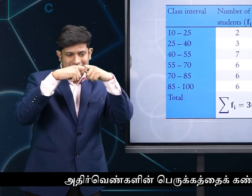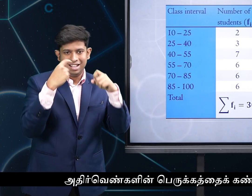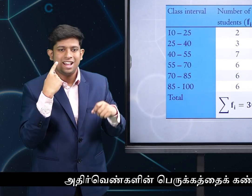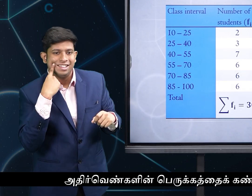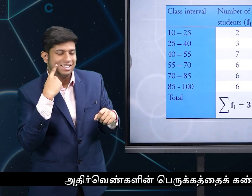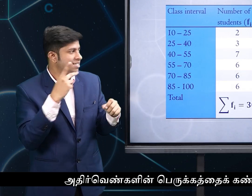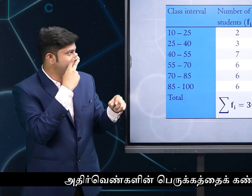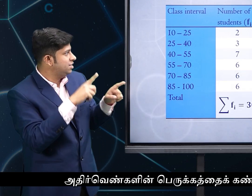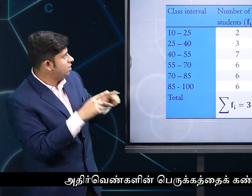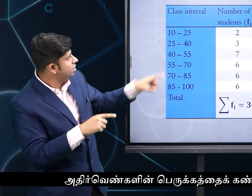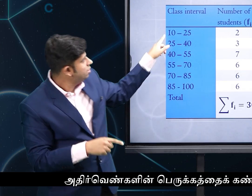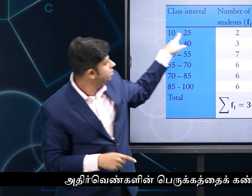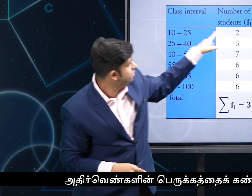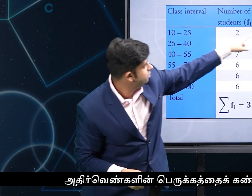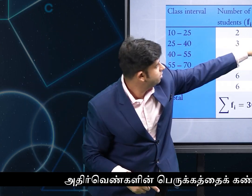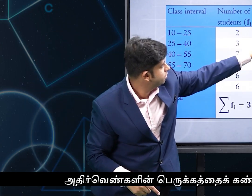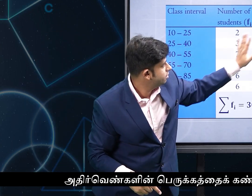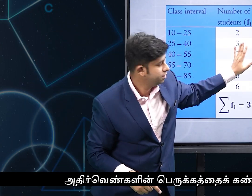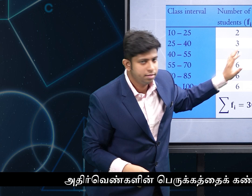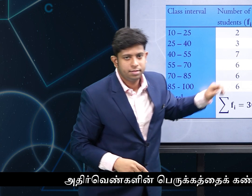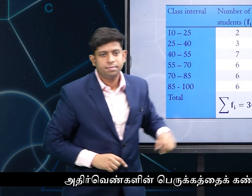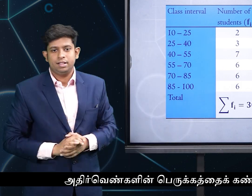கீழ் I X கீழ் I.